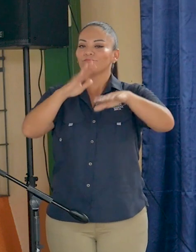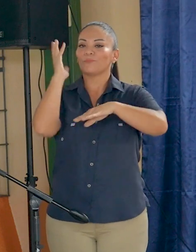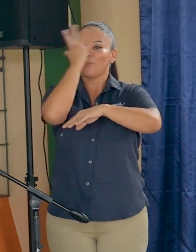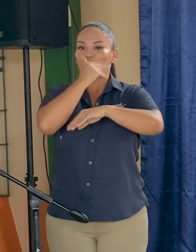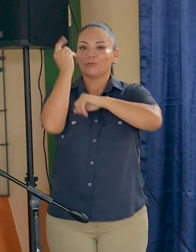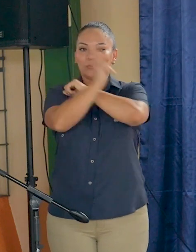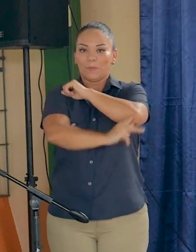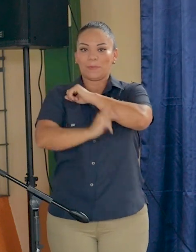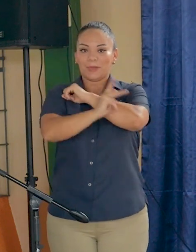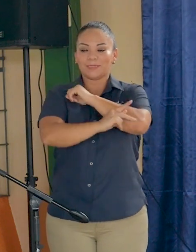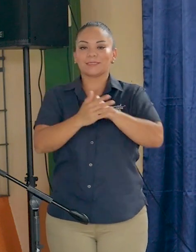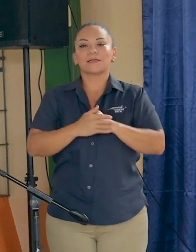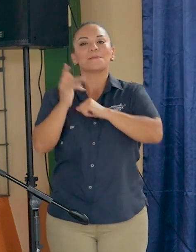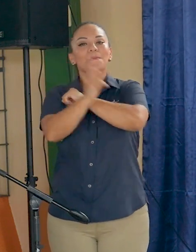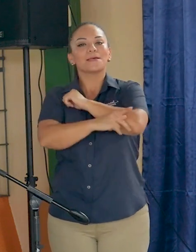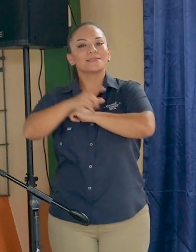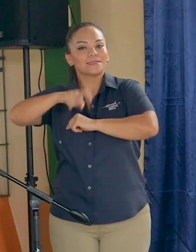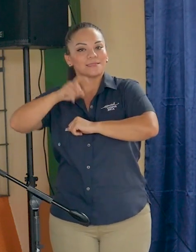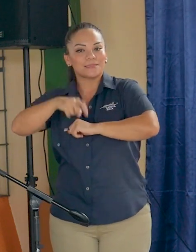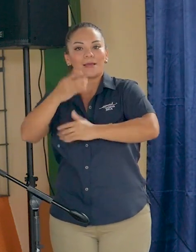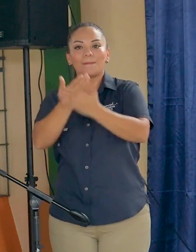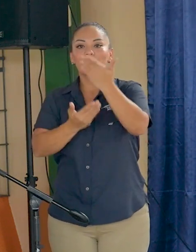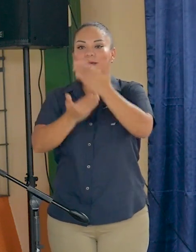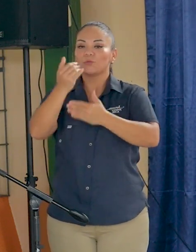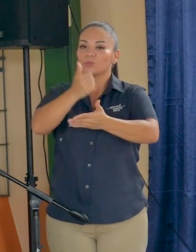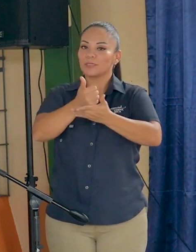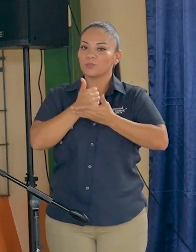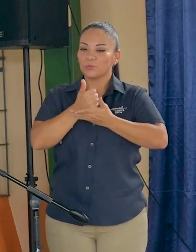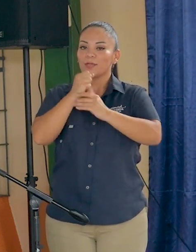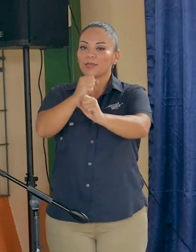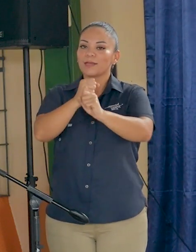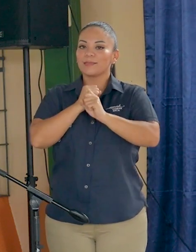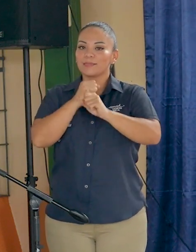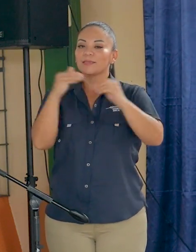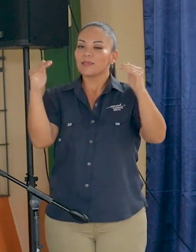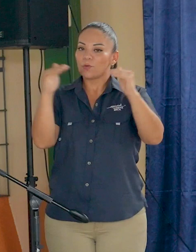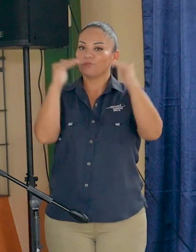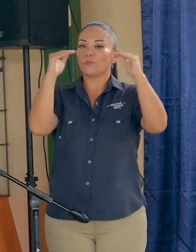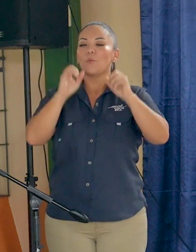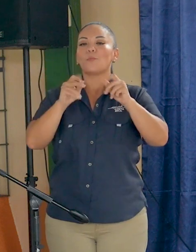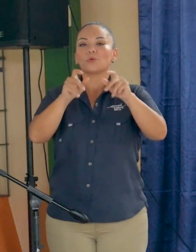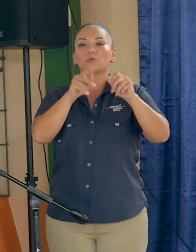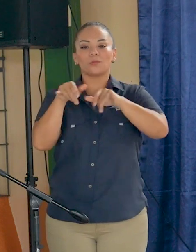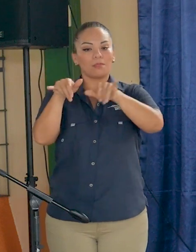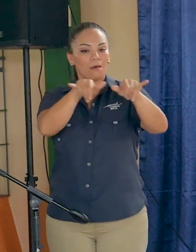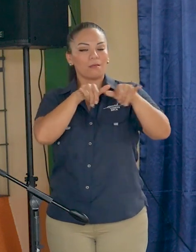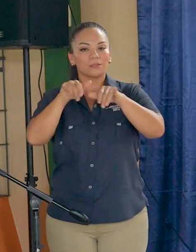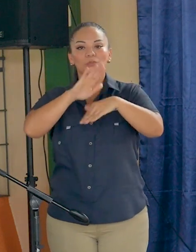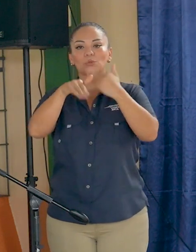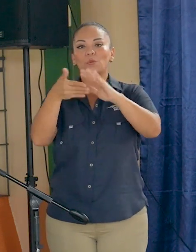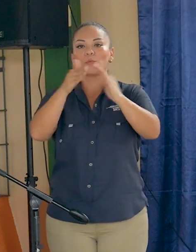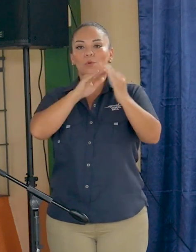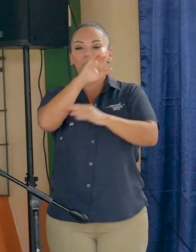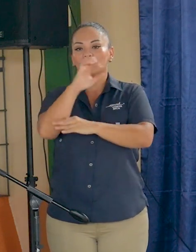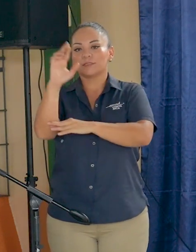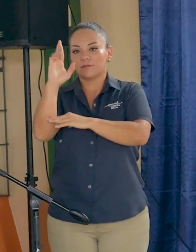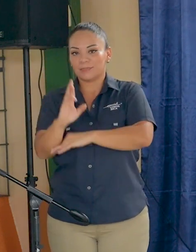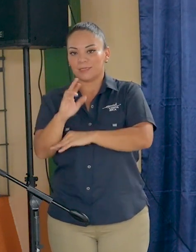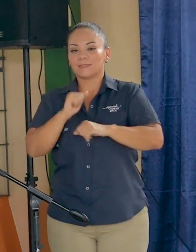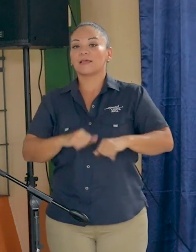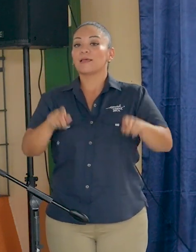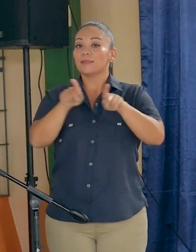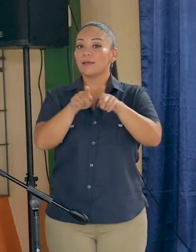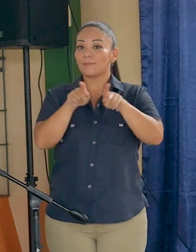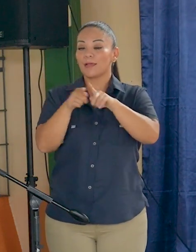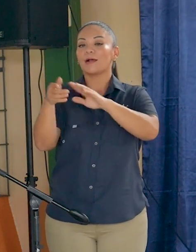país. País que necesita de manos que ayuden, que garanticen la igualdad de oportunidades para todo el pueblo costarricense y sobre